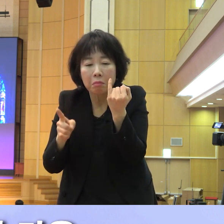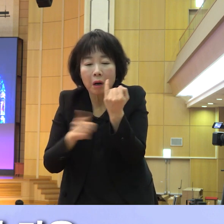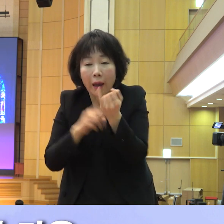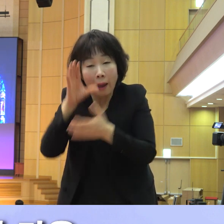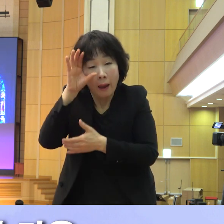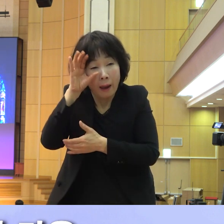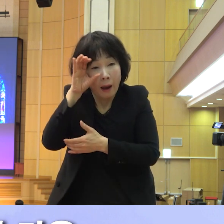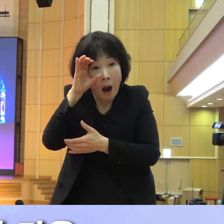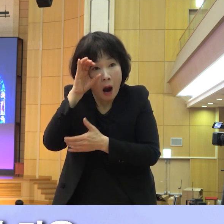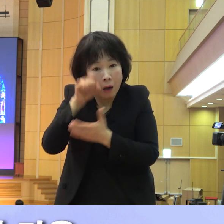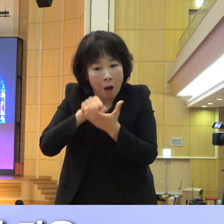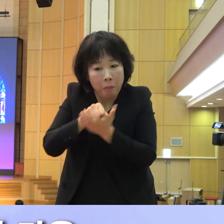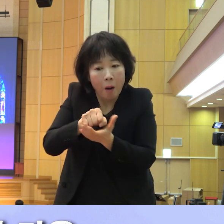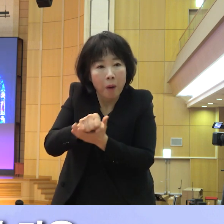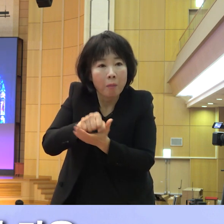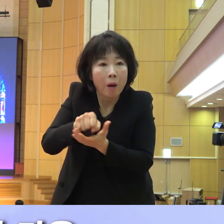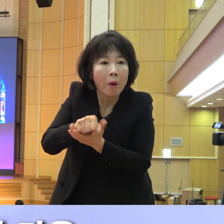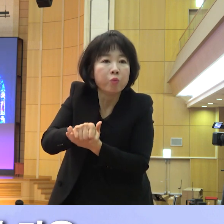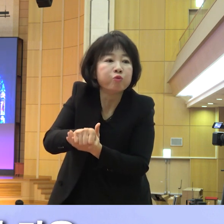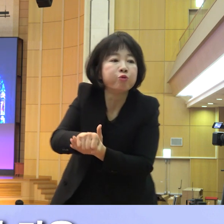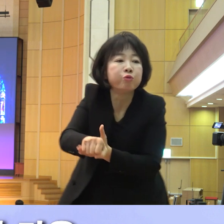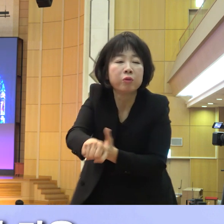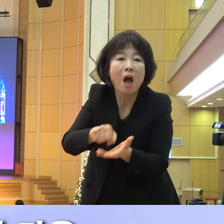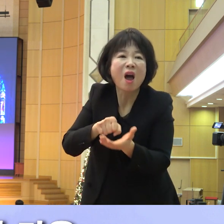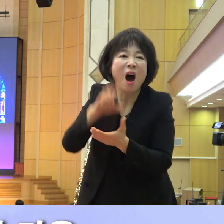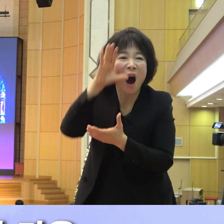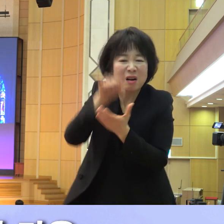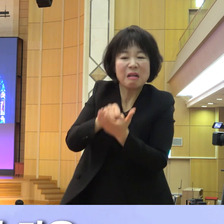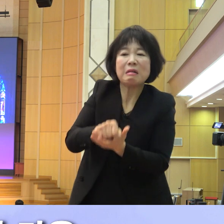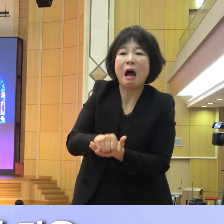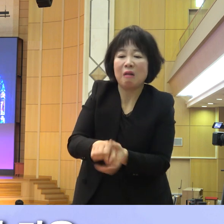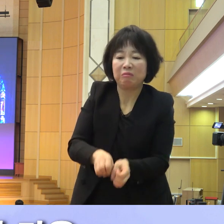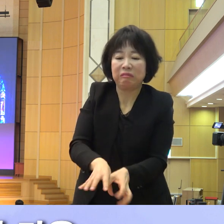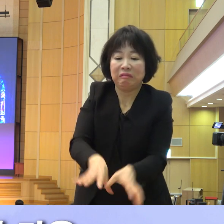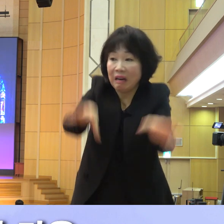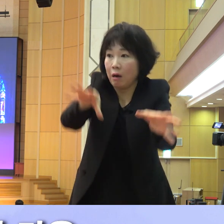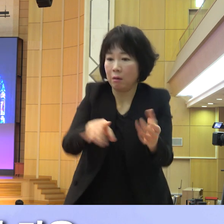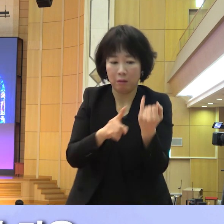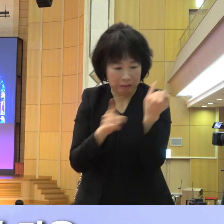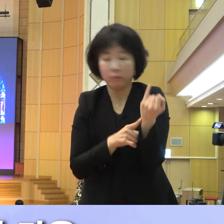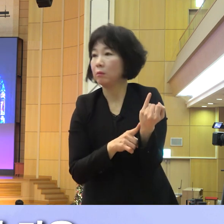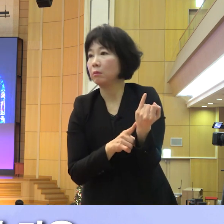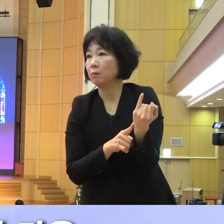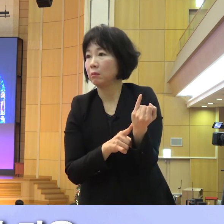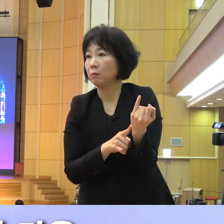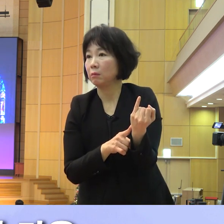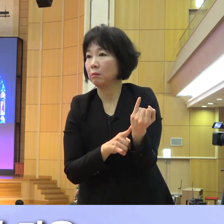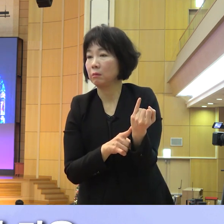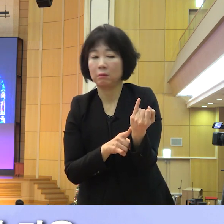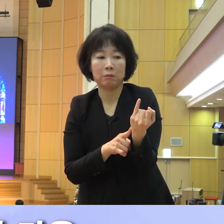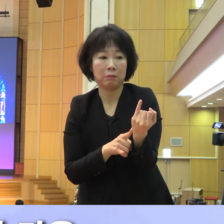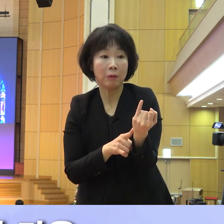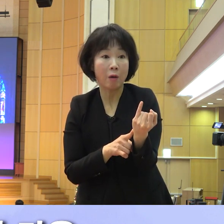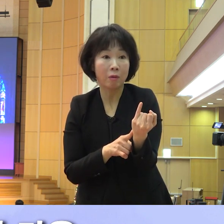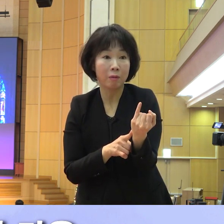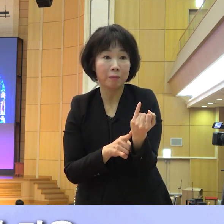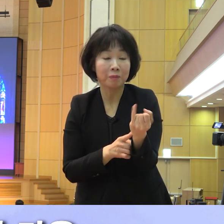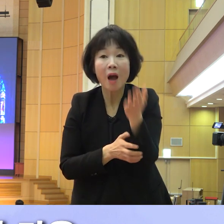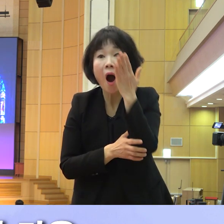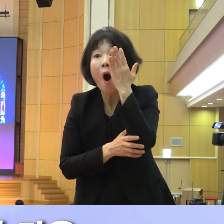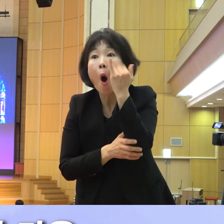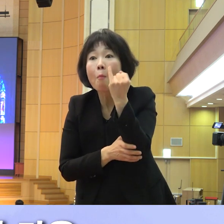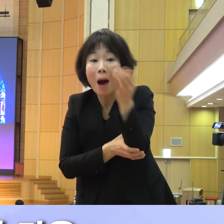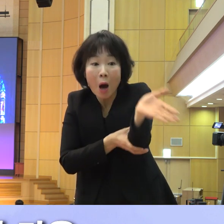알을 낳습니다. 알을 낳고 난 다음에 어미는 어디론가